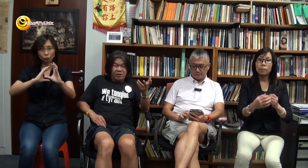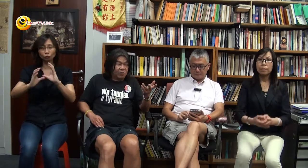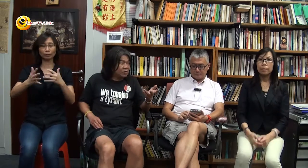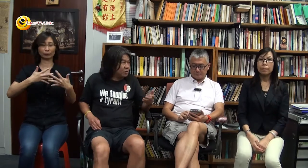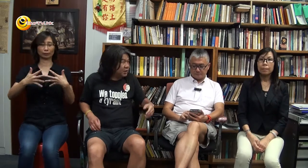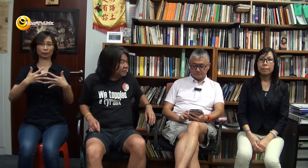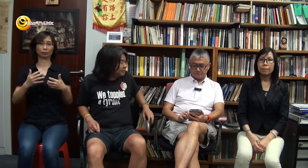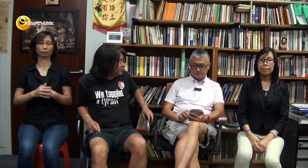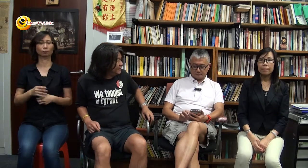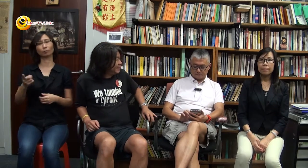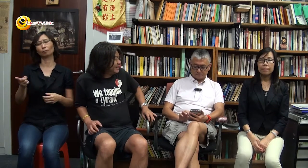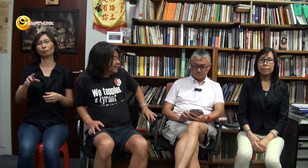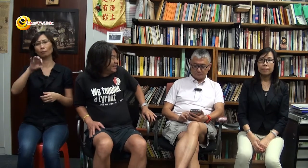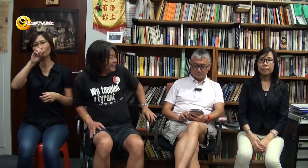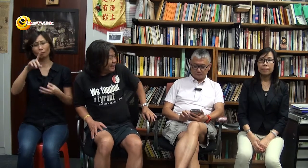好。 你話劉光華做緊乜嘢？ 嗯，